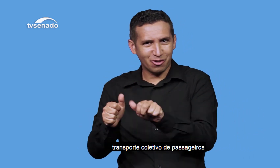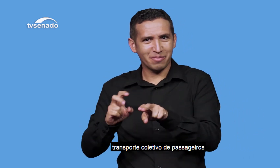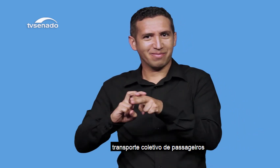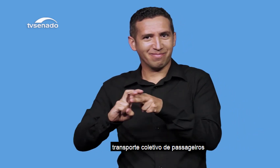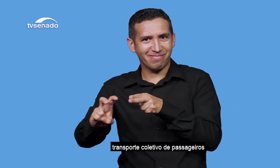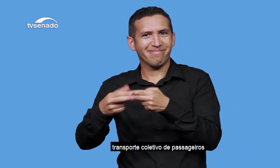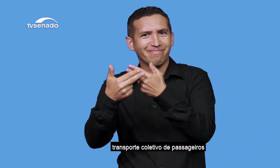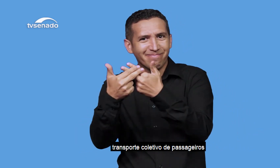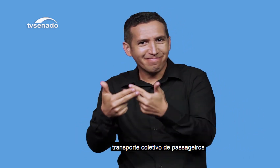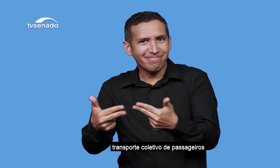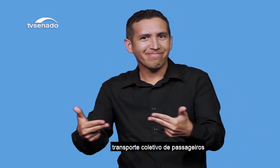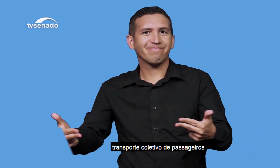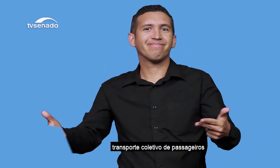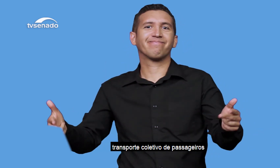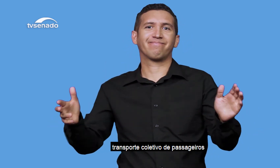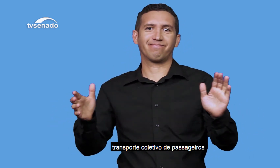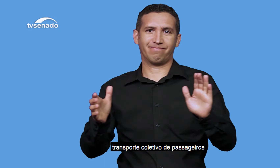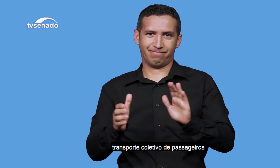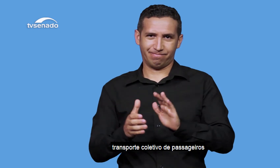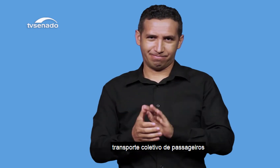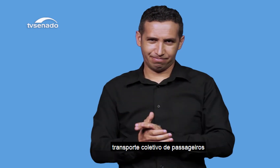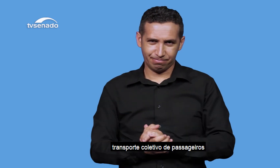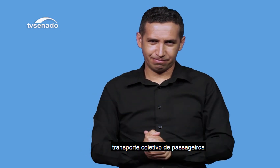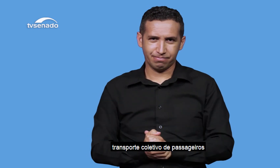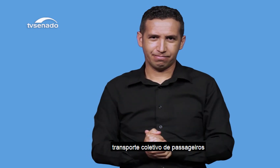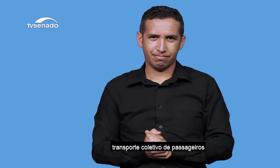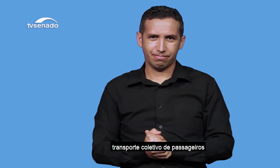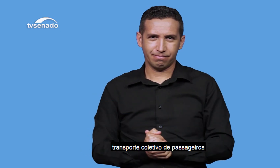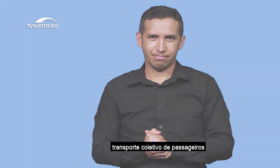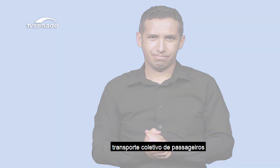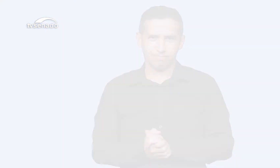de transporte coletivo de passageiros